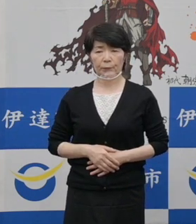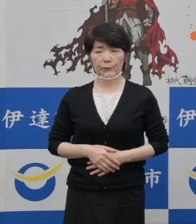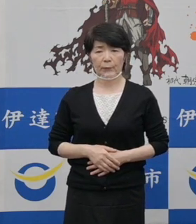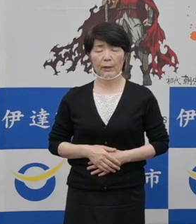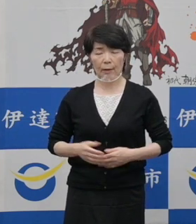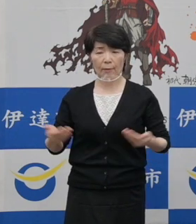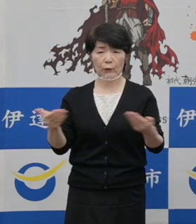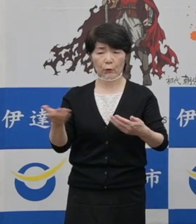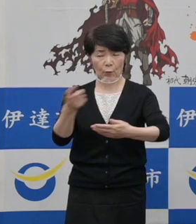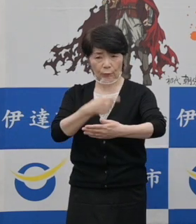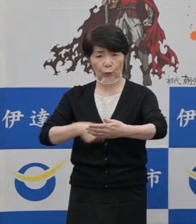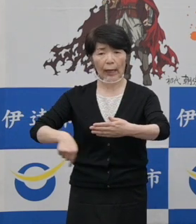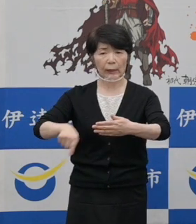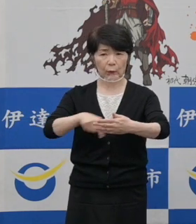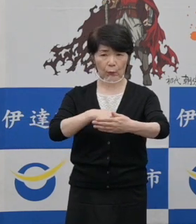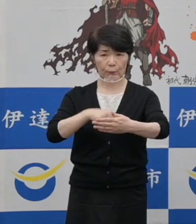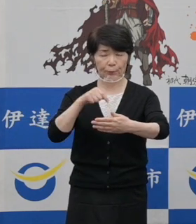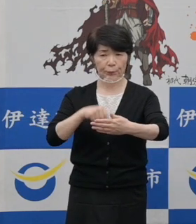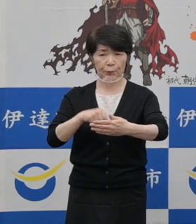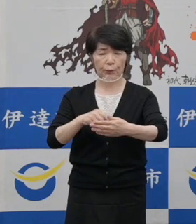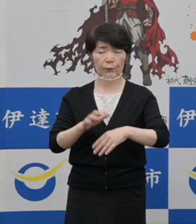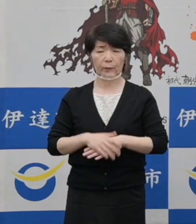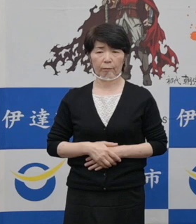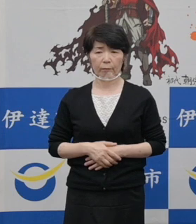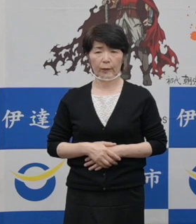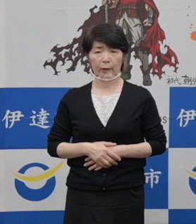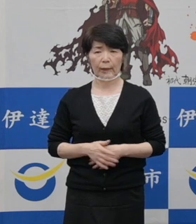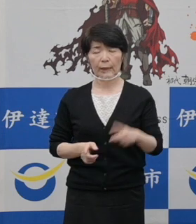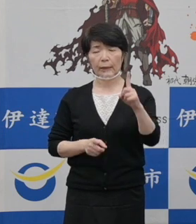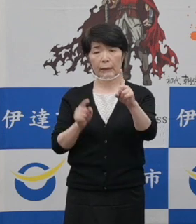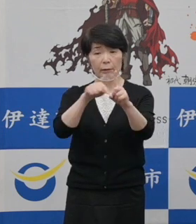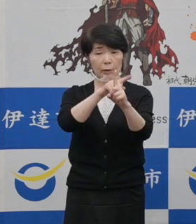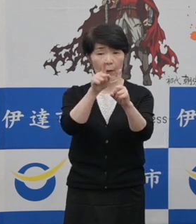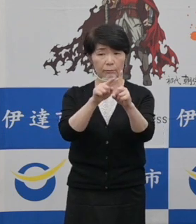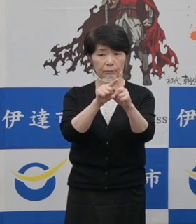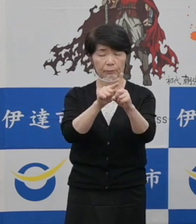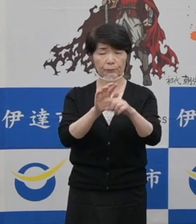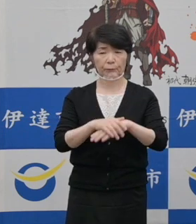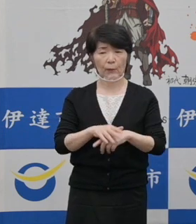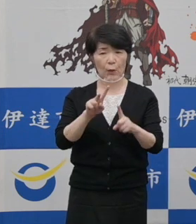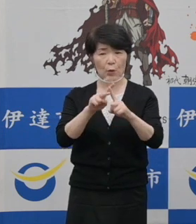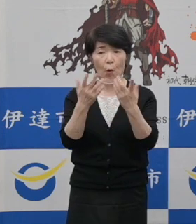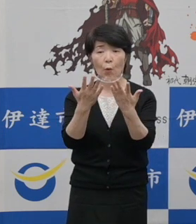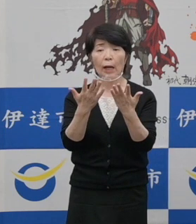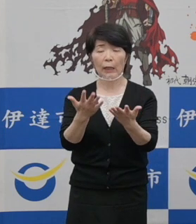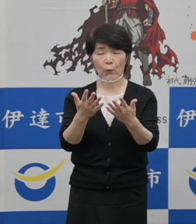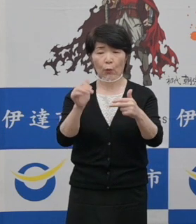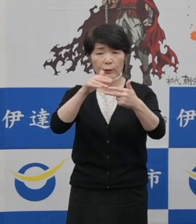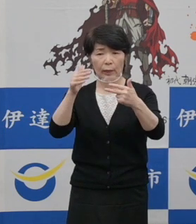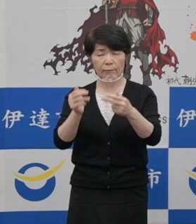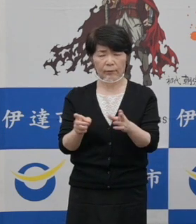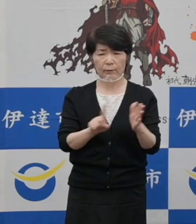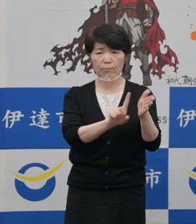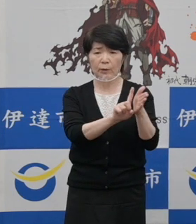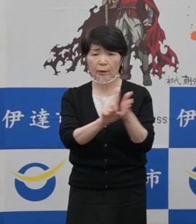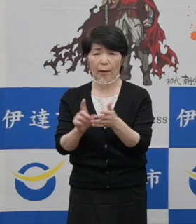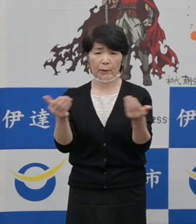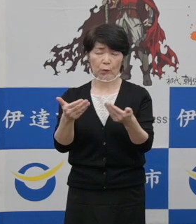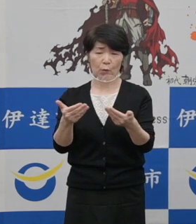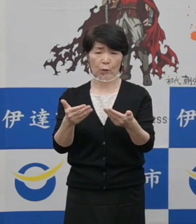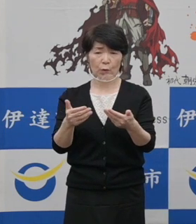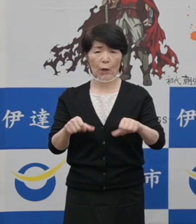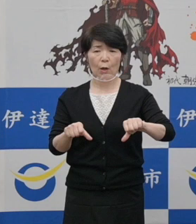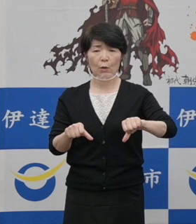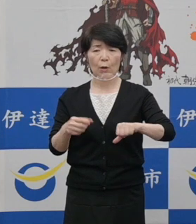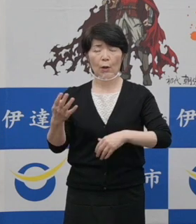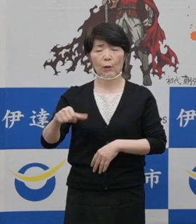事業の内容でございます。まず1番目でございますが、小学校施設整備事業5491